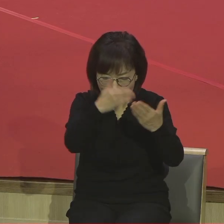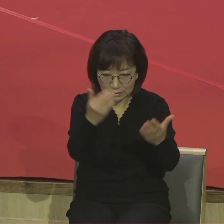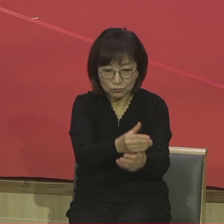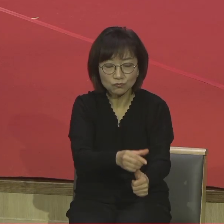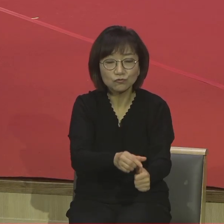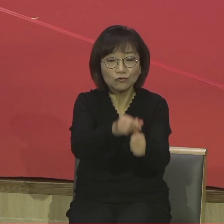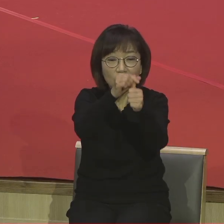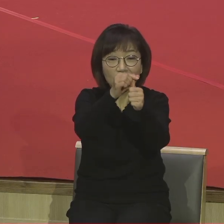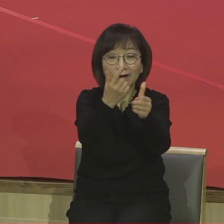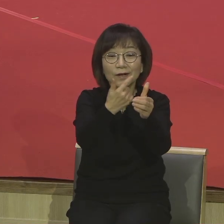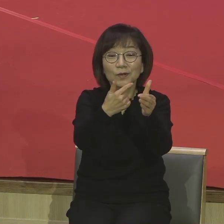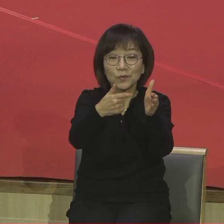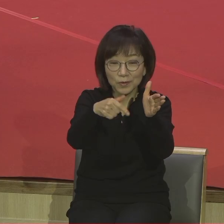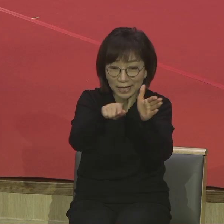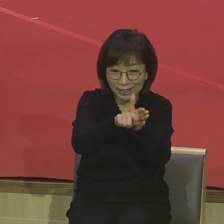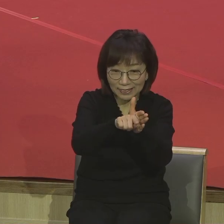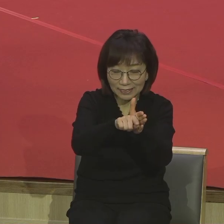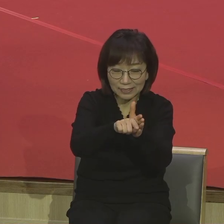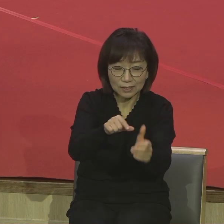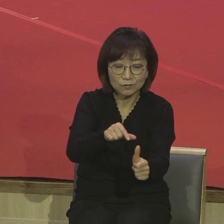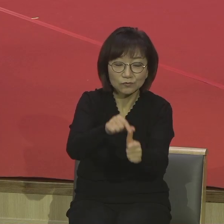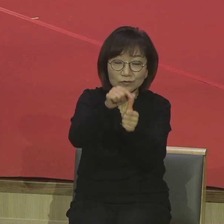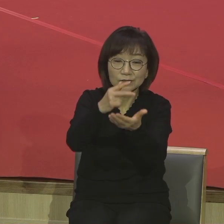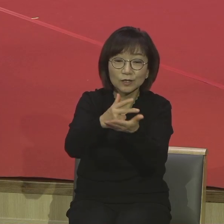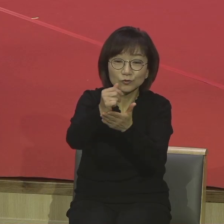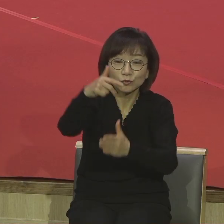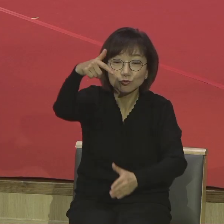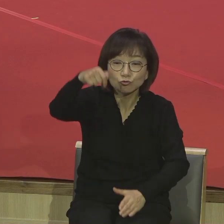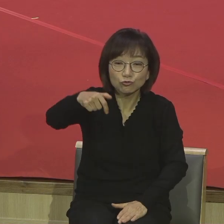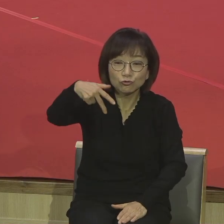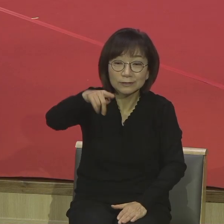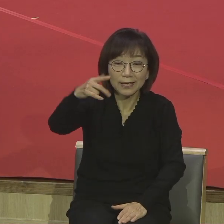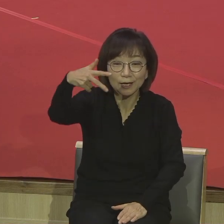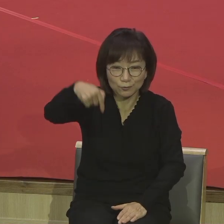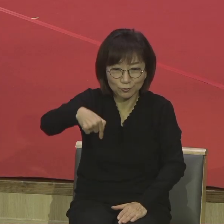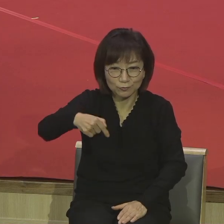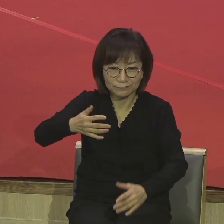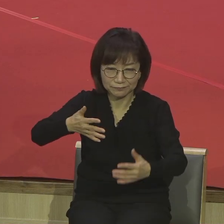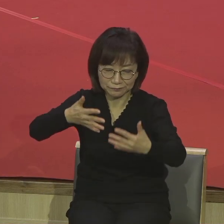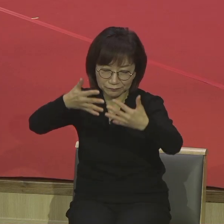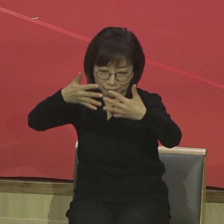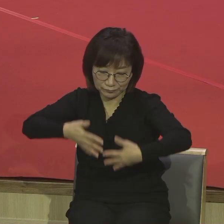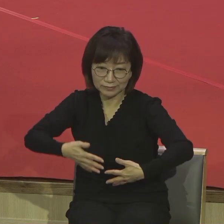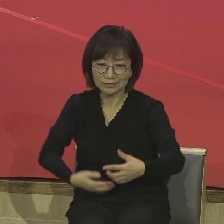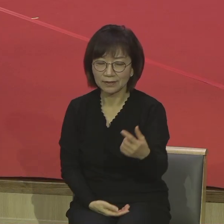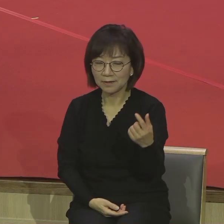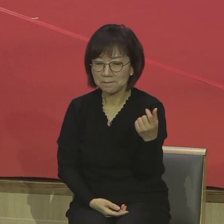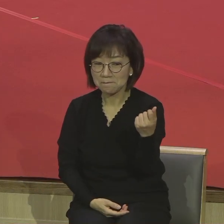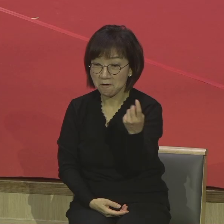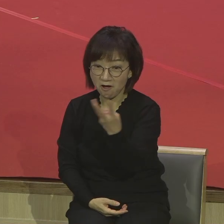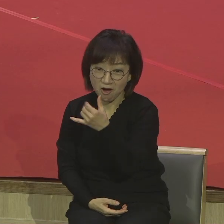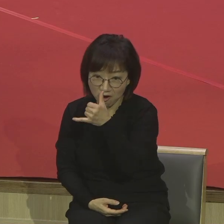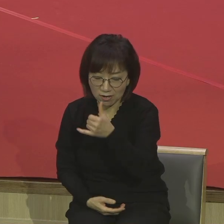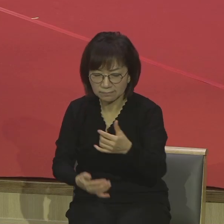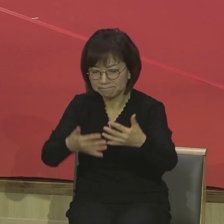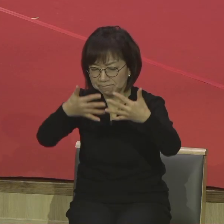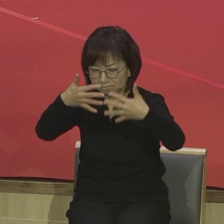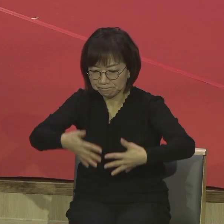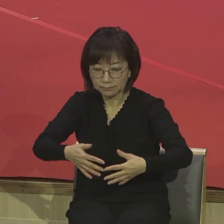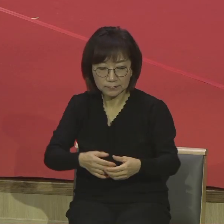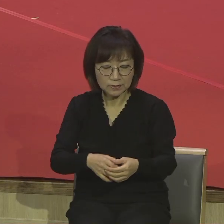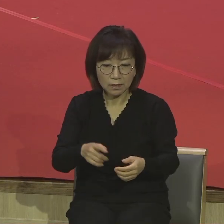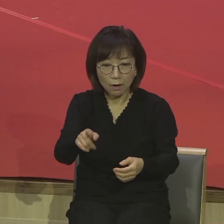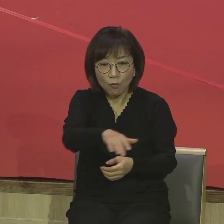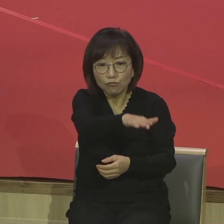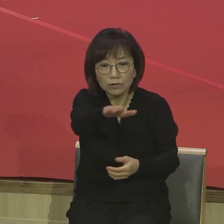근본적으로 몇 가지 자격이 있어야 돼요. 첫째, 죄인된 인간을 대신해야